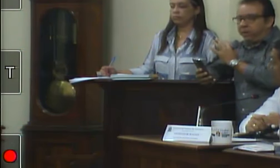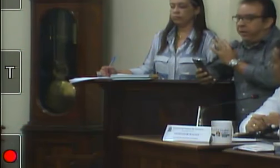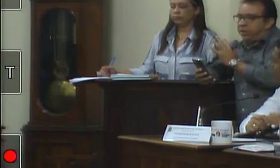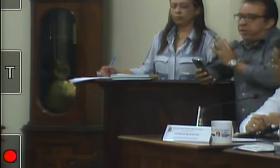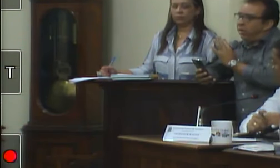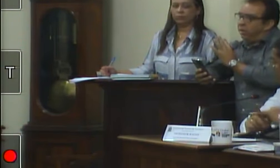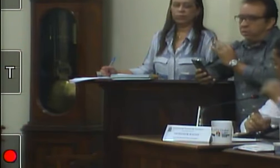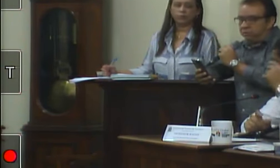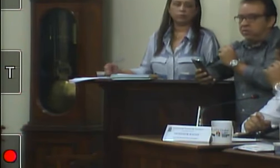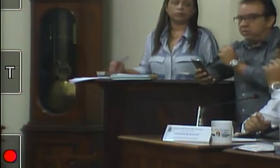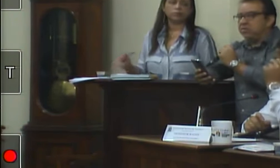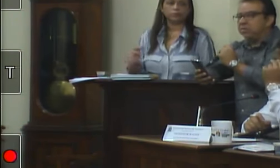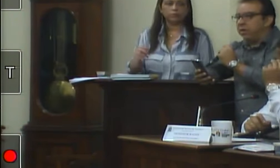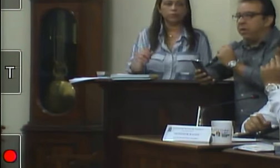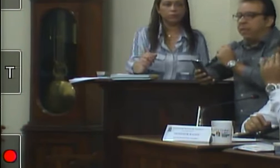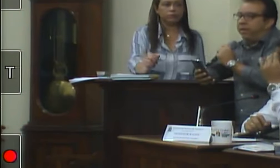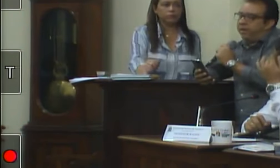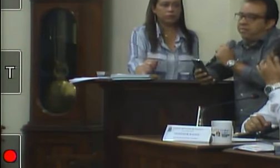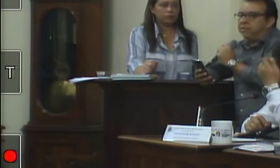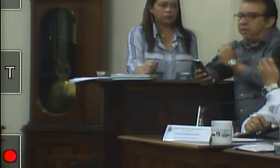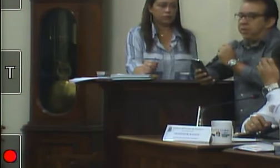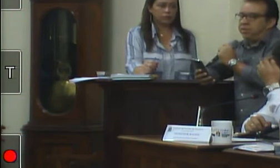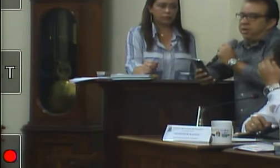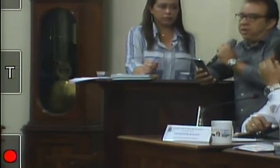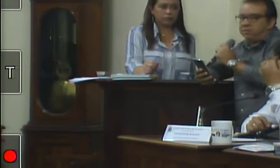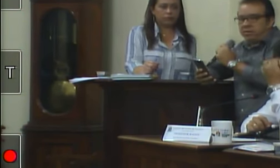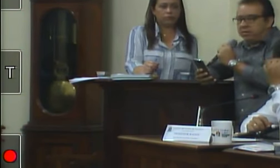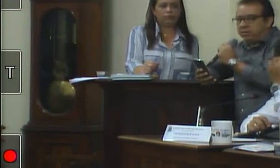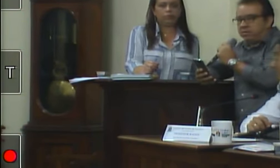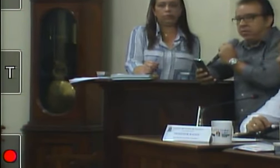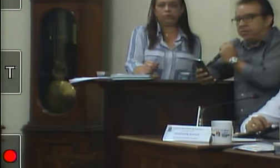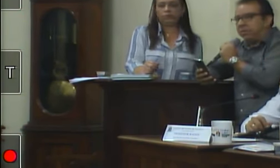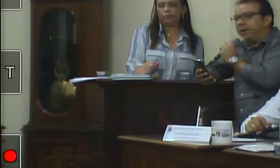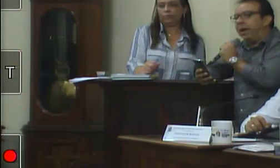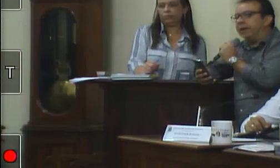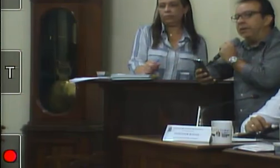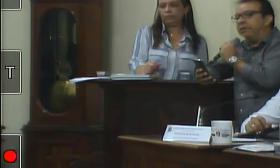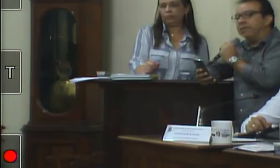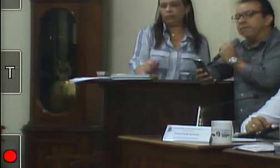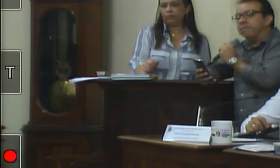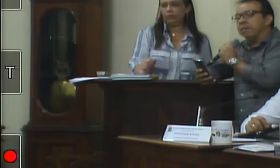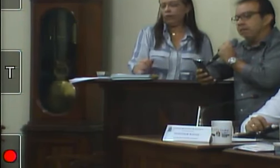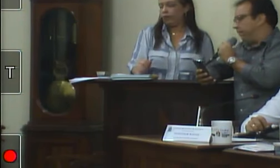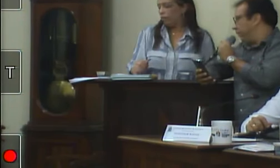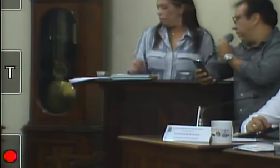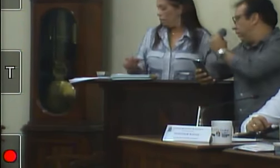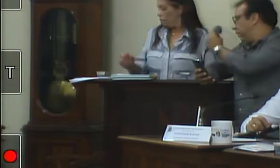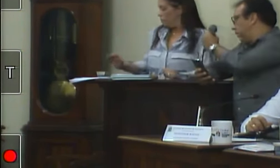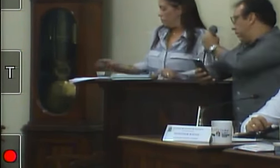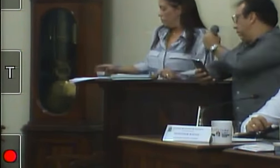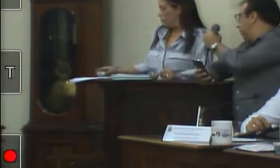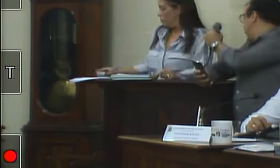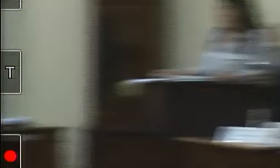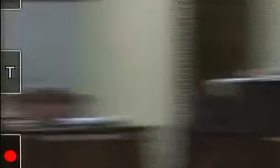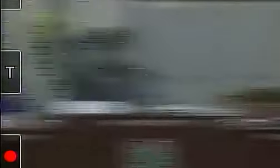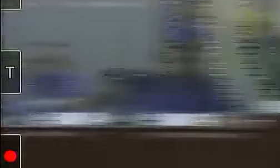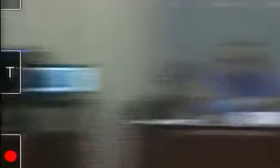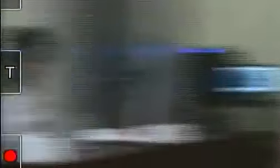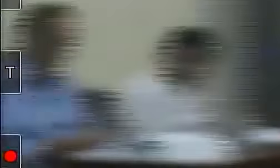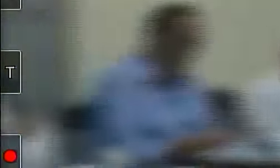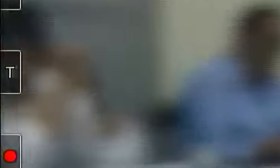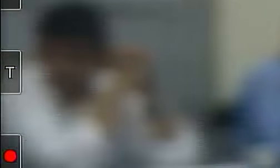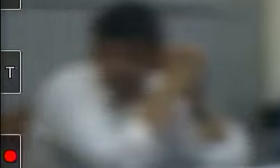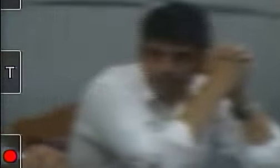pública, realmente, eu não sei te dizer esse trâmite aí. Porque já existe, Léo, na Secretaria de Segurança